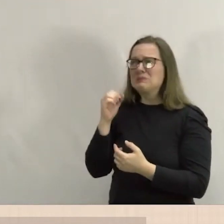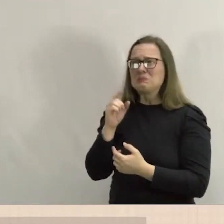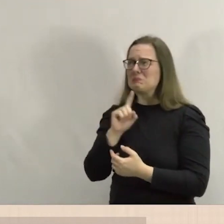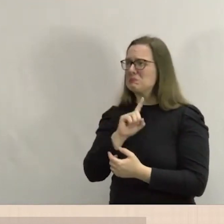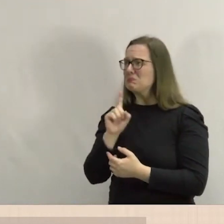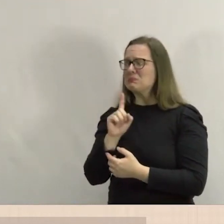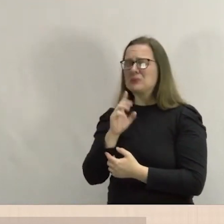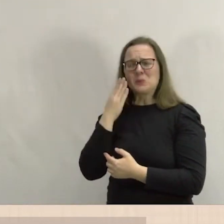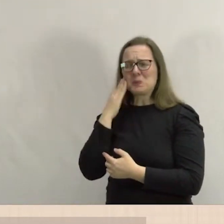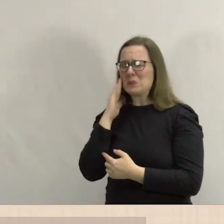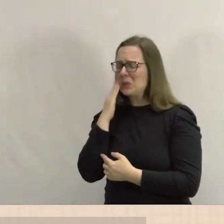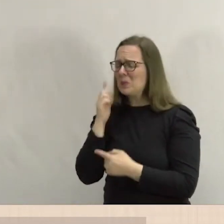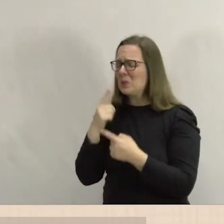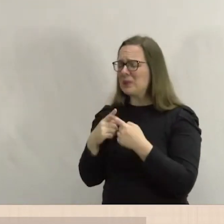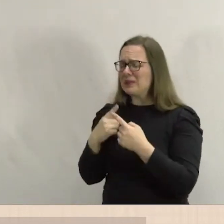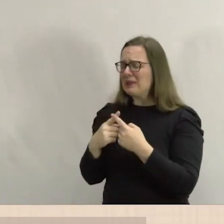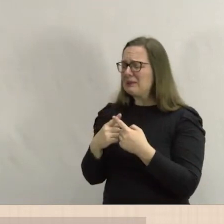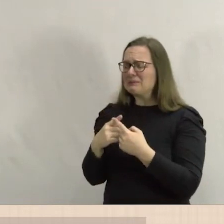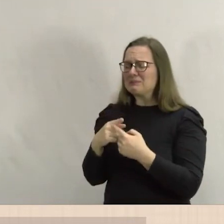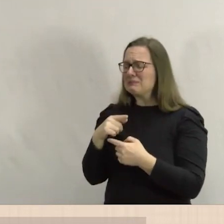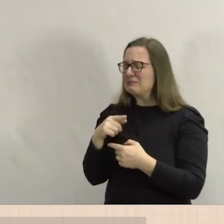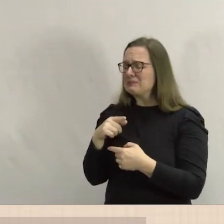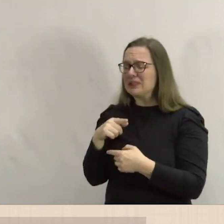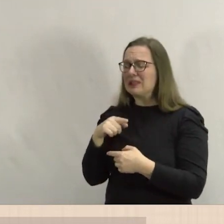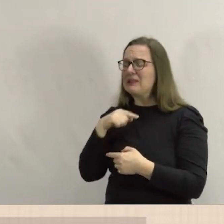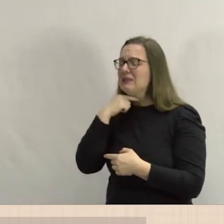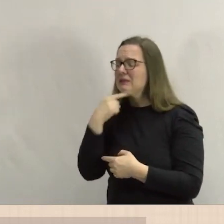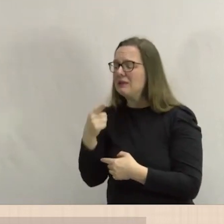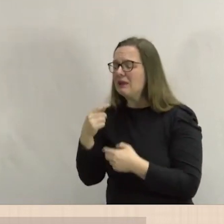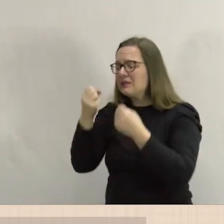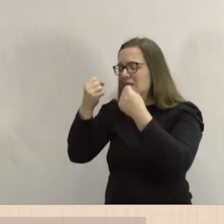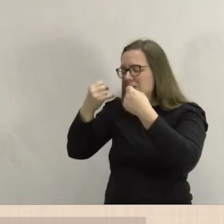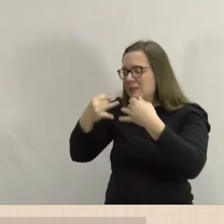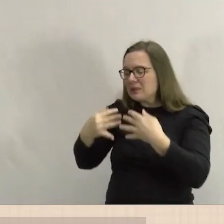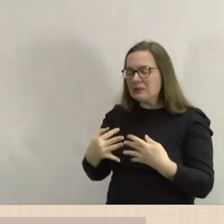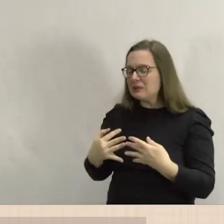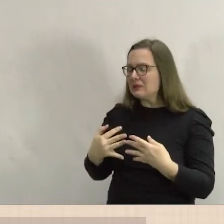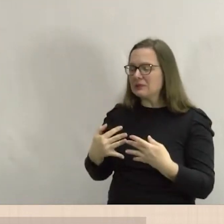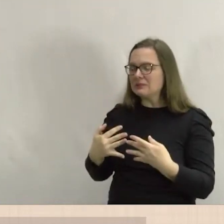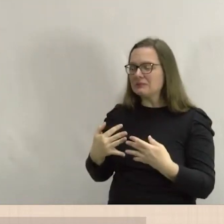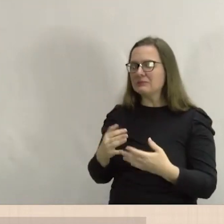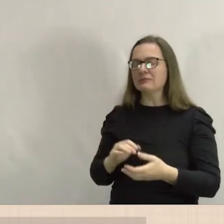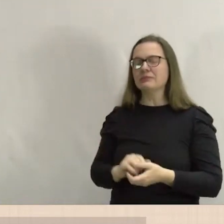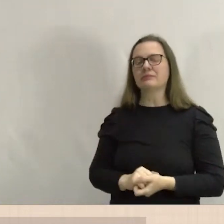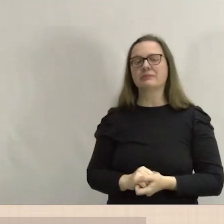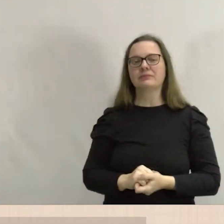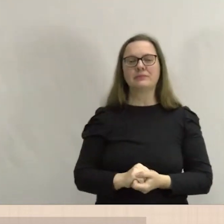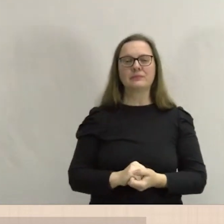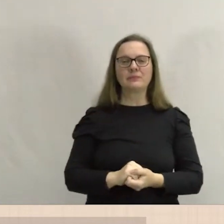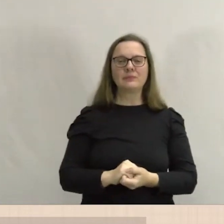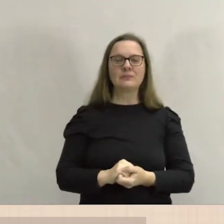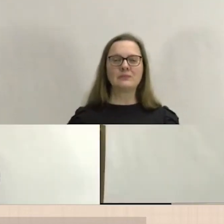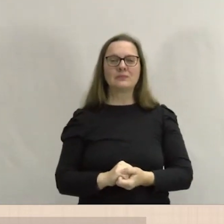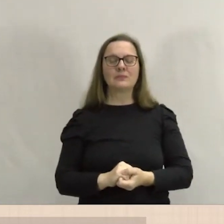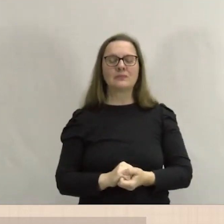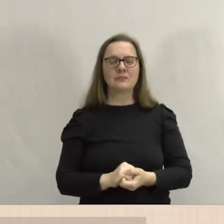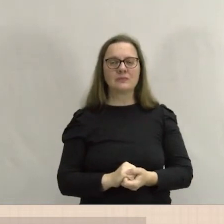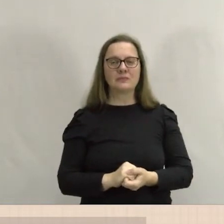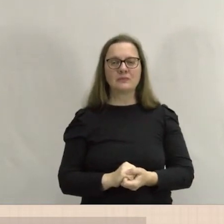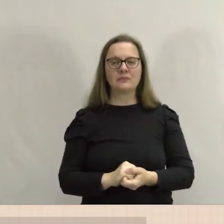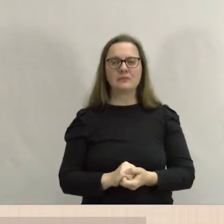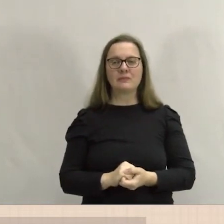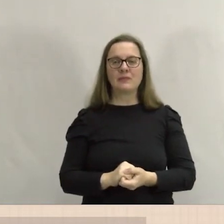convidou Filipe a subir, a sentar-se junto a ele. Irmão, não é a Bíblia,